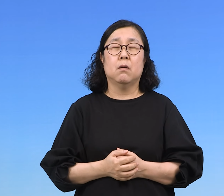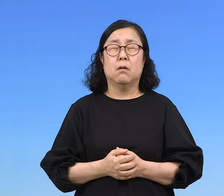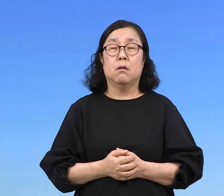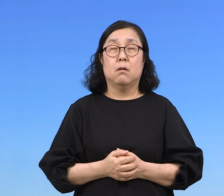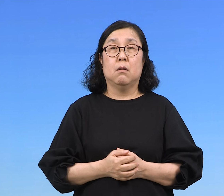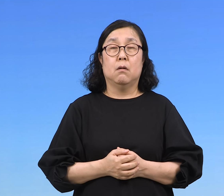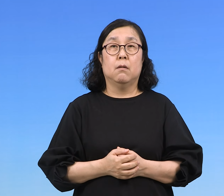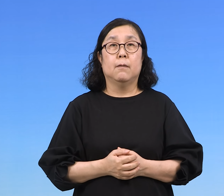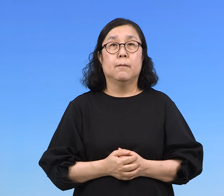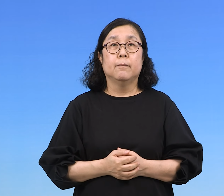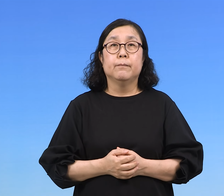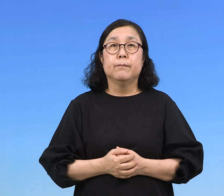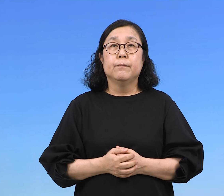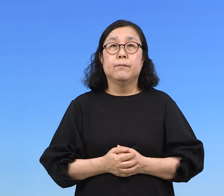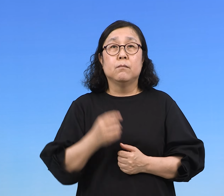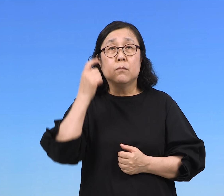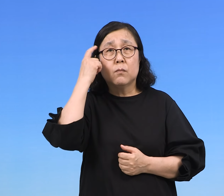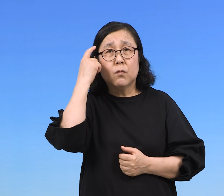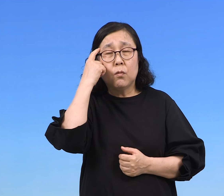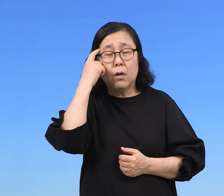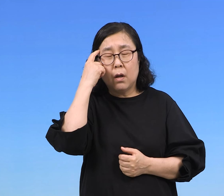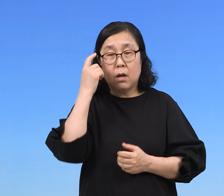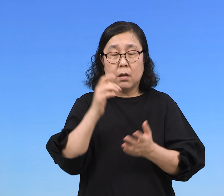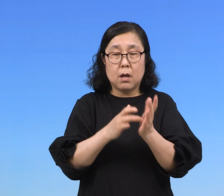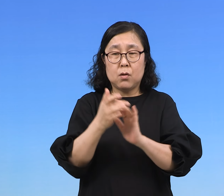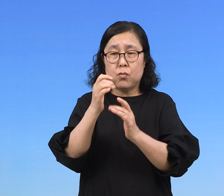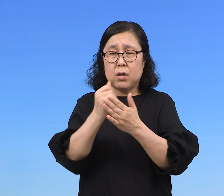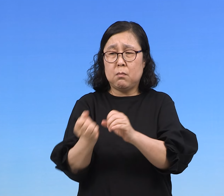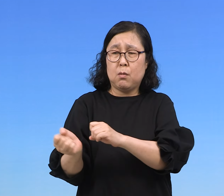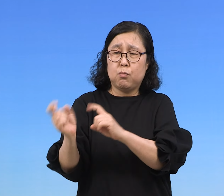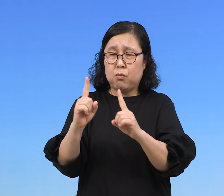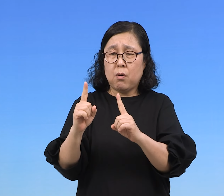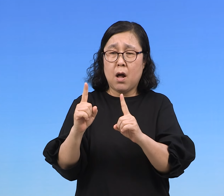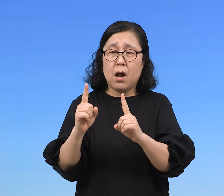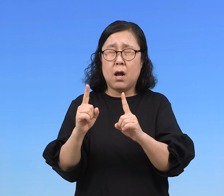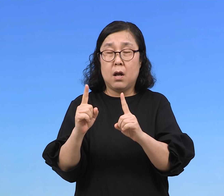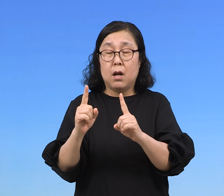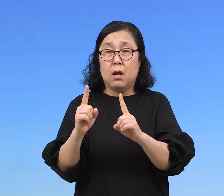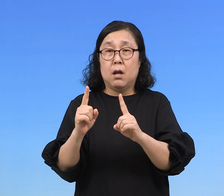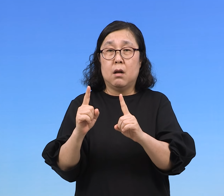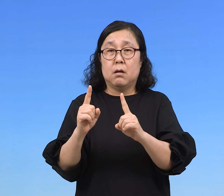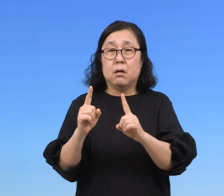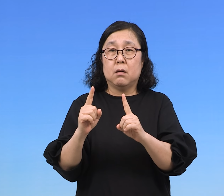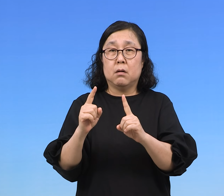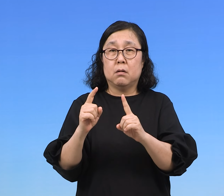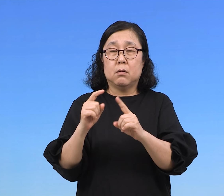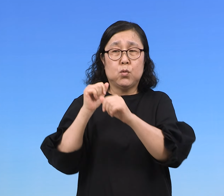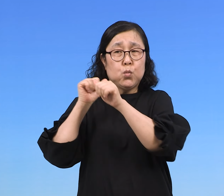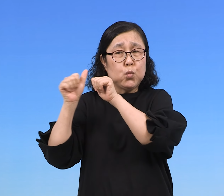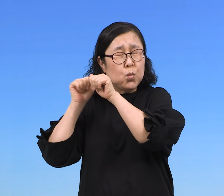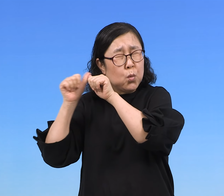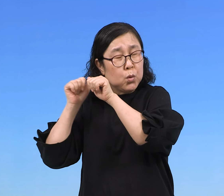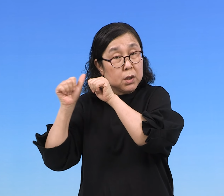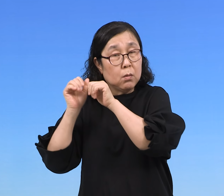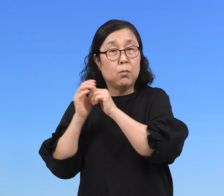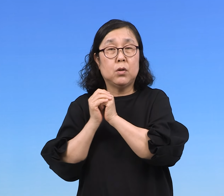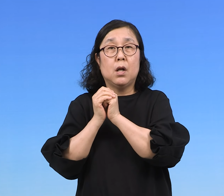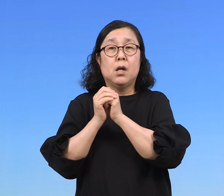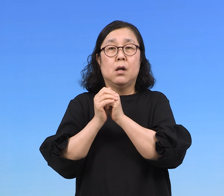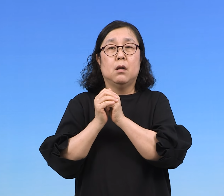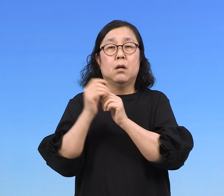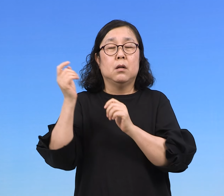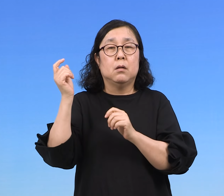그 어쩌다가 이렇게 그 주님의 부활 소식을 안 믿으니까 와닿지 않는 거 아닙니까? 왜 이 두